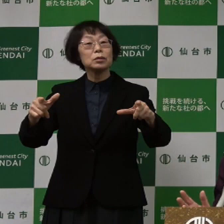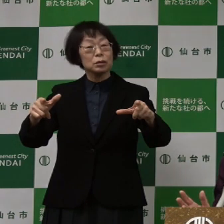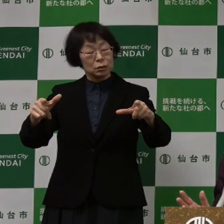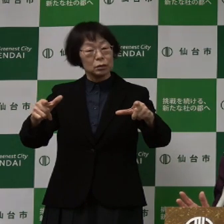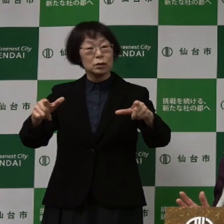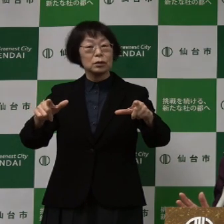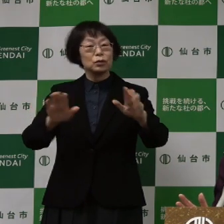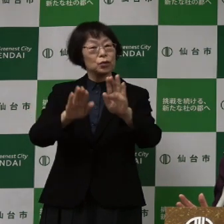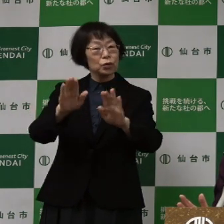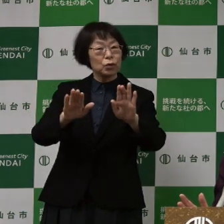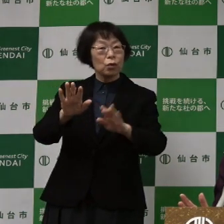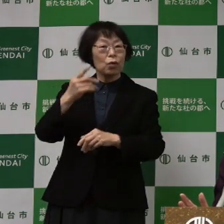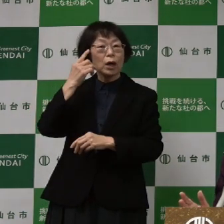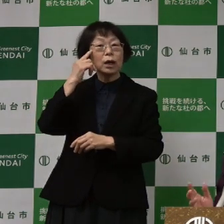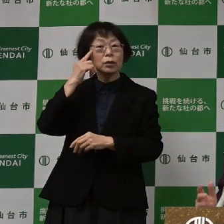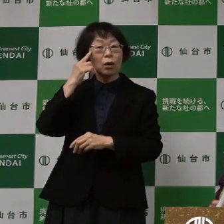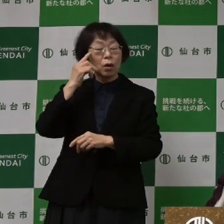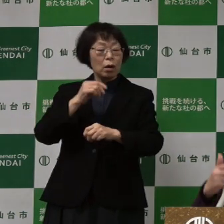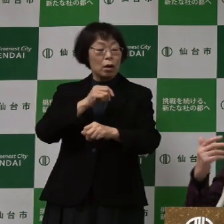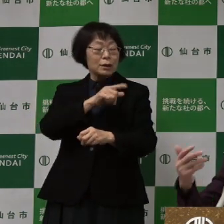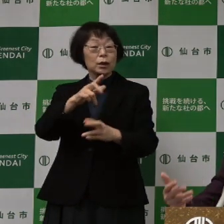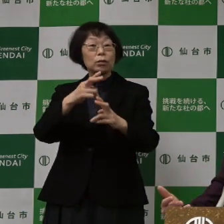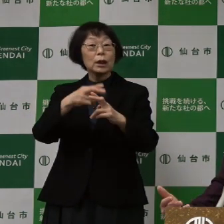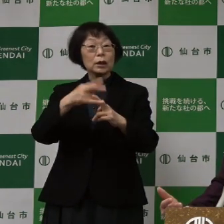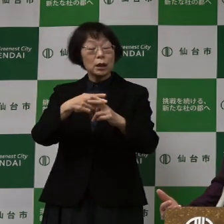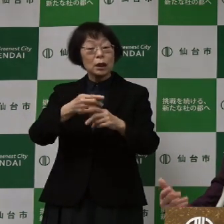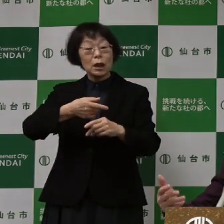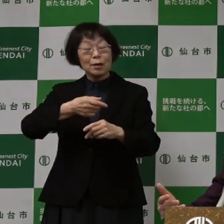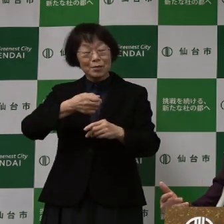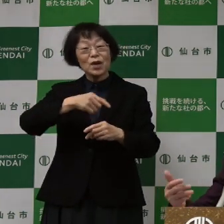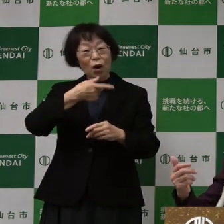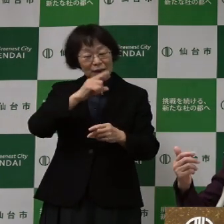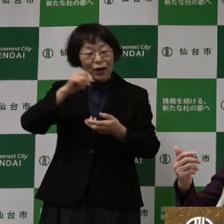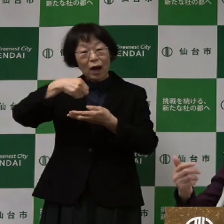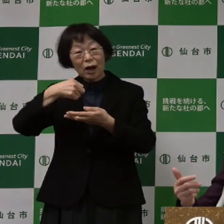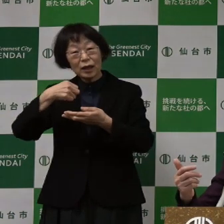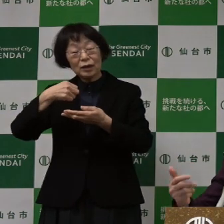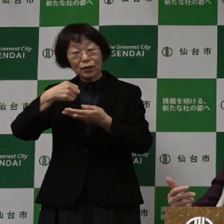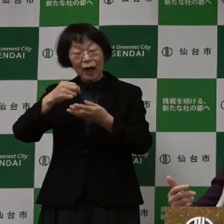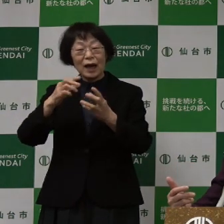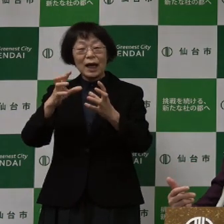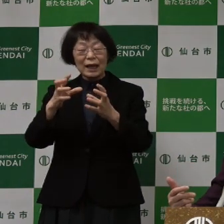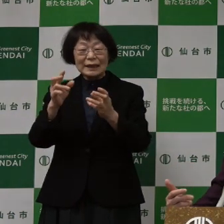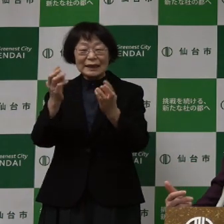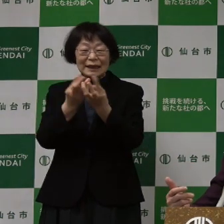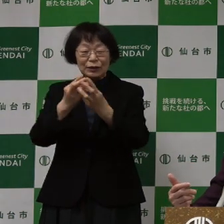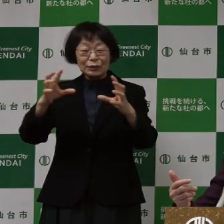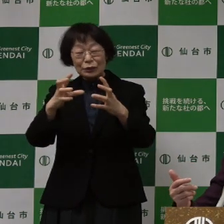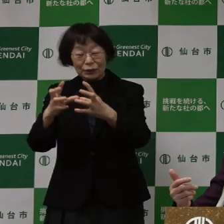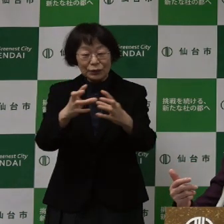も考えますとですね、積極的に飲食店に行って少人数で、飲んだり食べたりということ